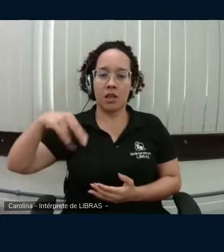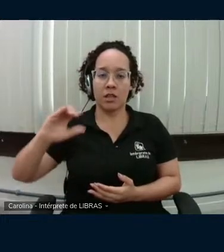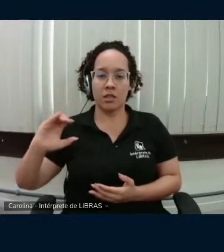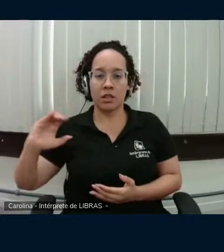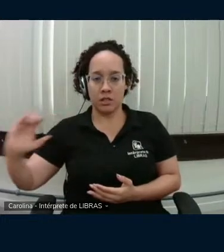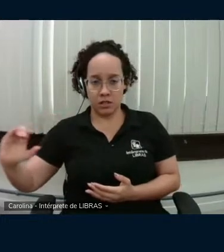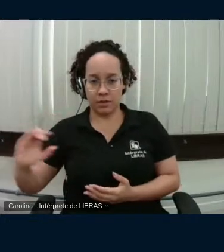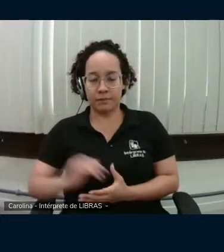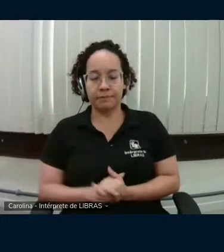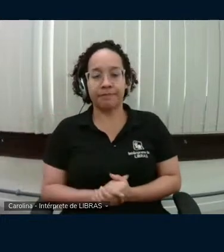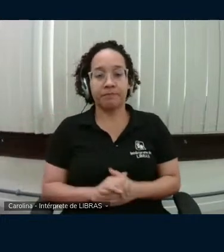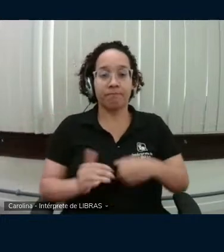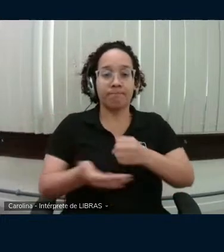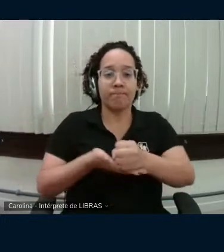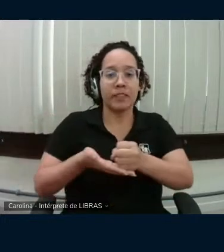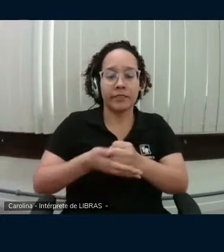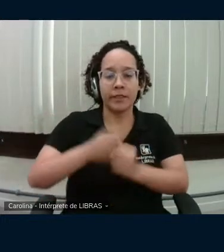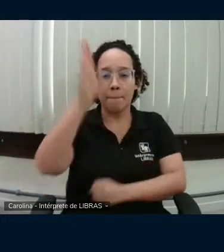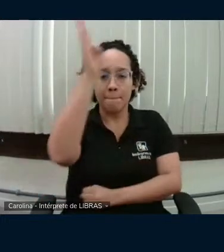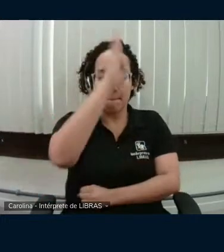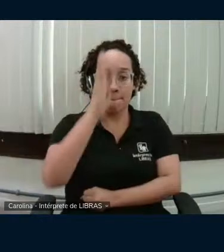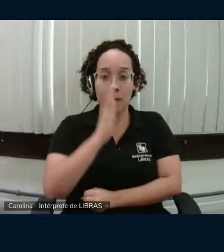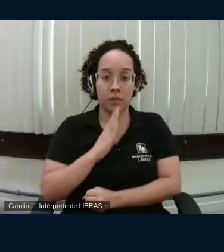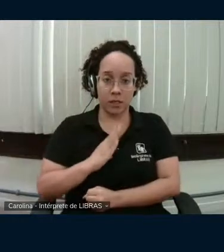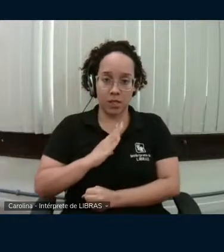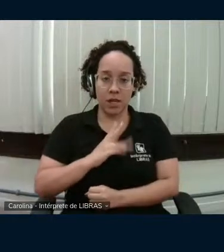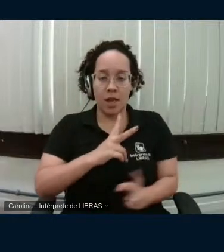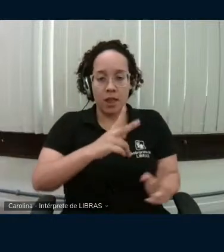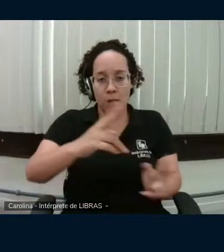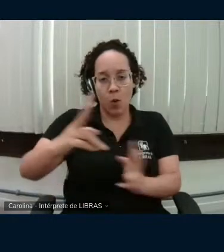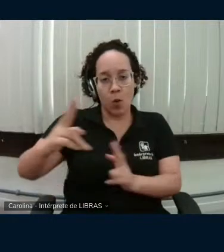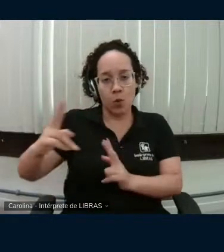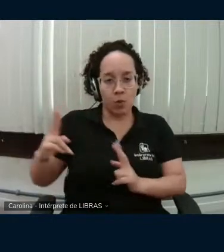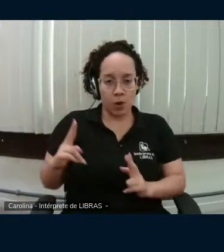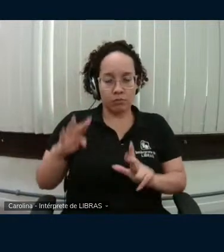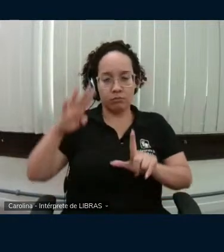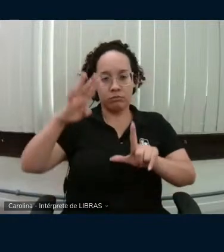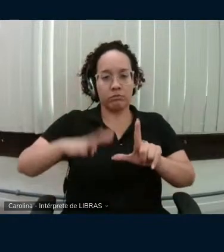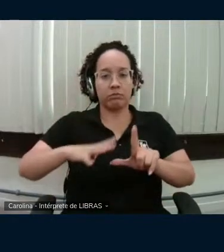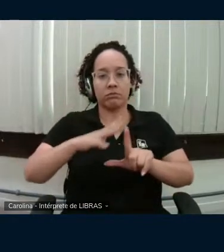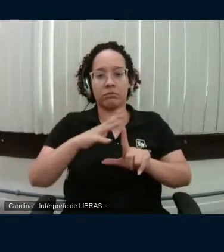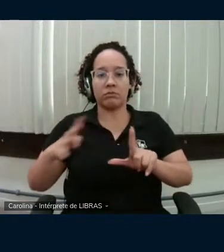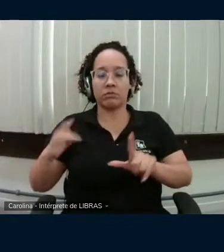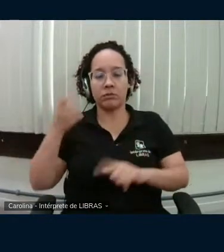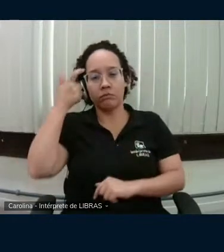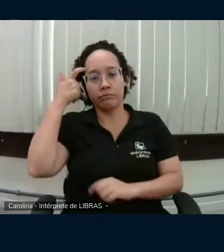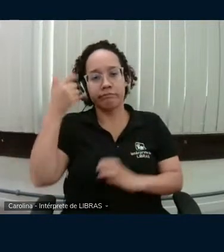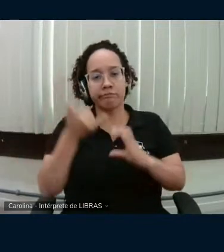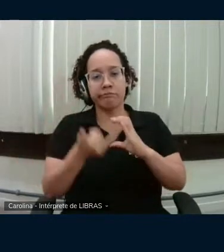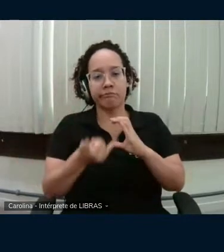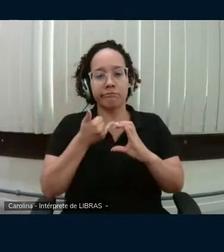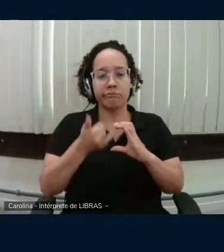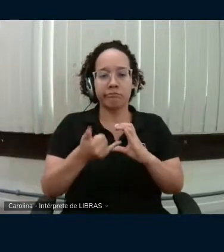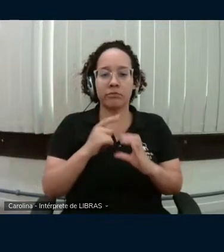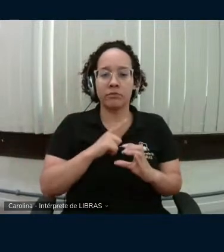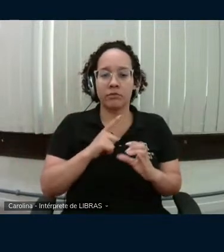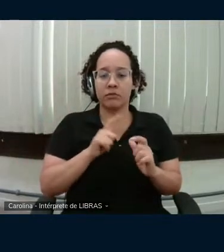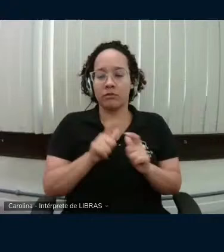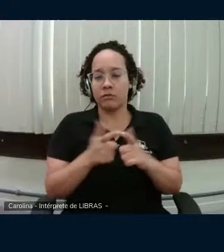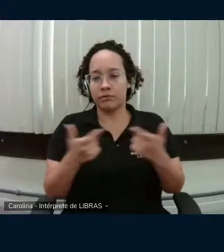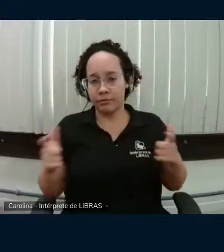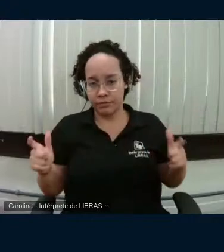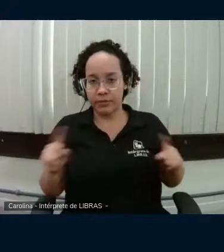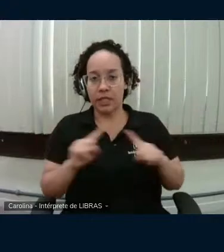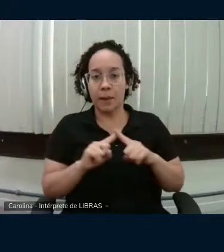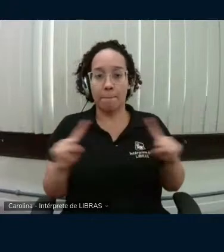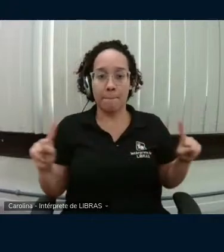né? Mas não há maior margem de liberdade para pensar a educação de jovens e adultos. Agora, o que